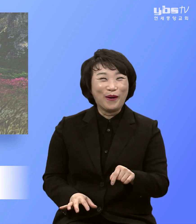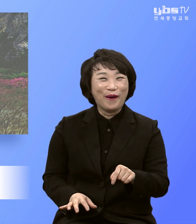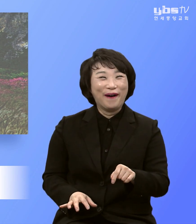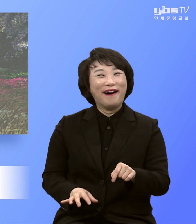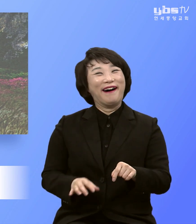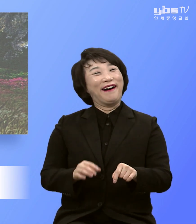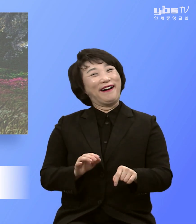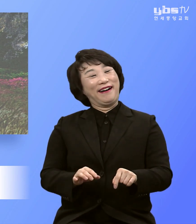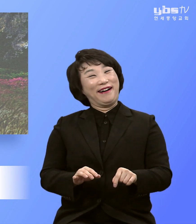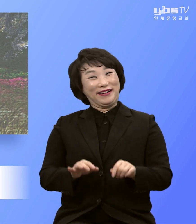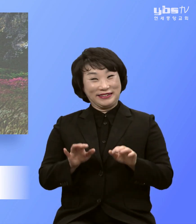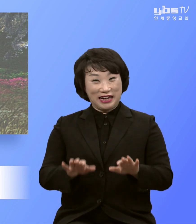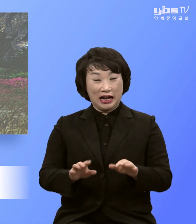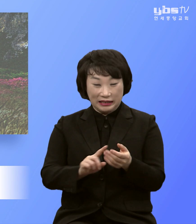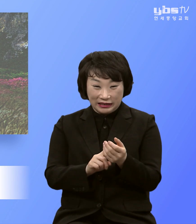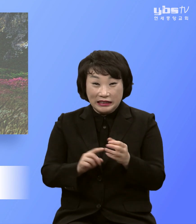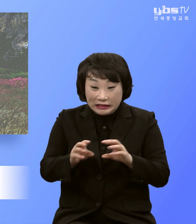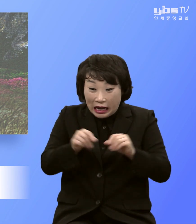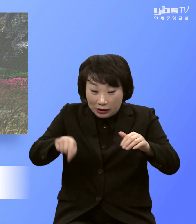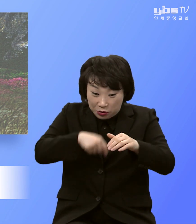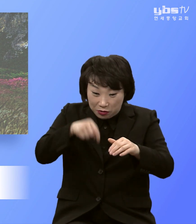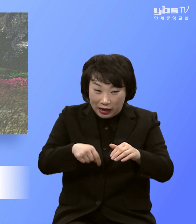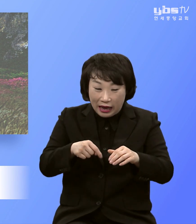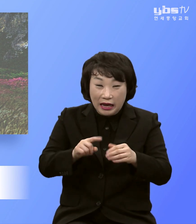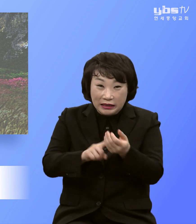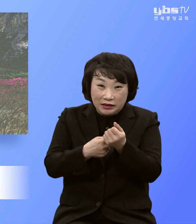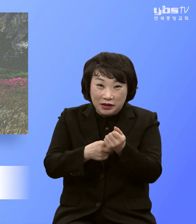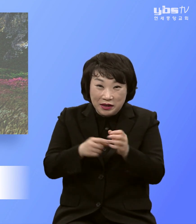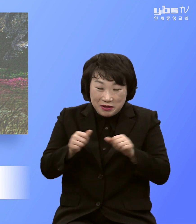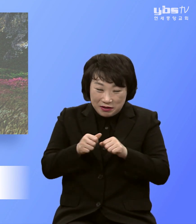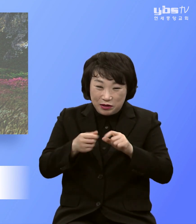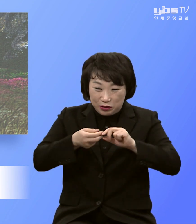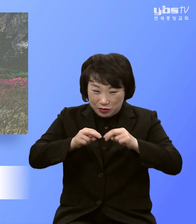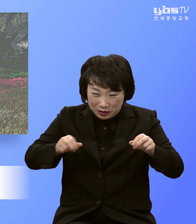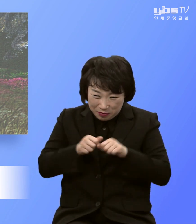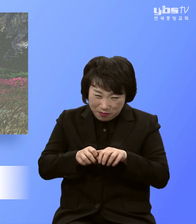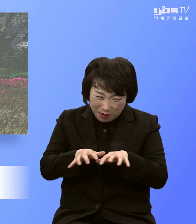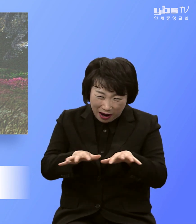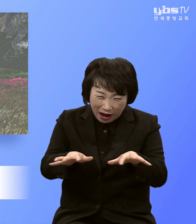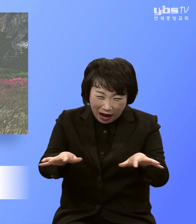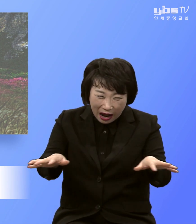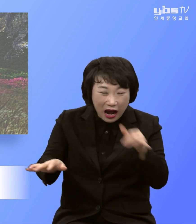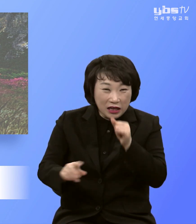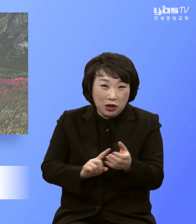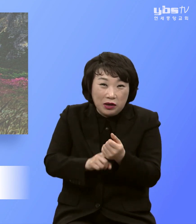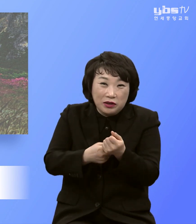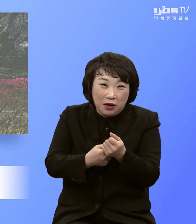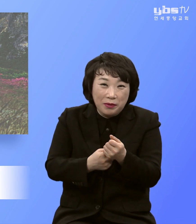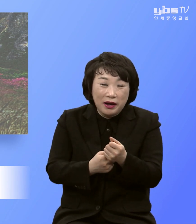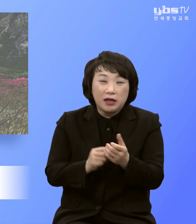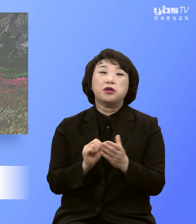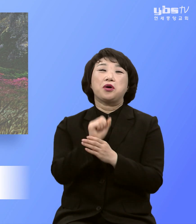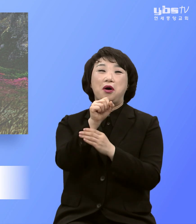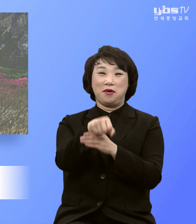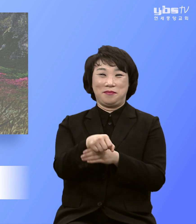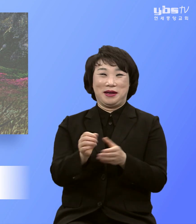내리면서 이제 땅속으로 이제 힘질을 받고 거다 땅콩 열매를 만들어내기